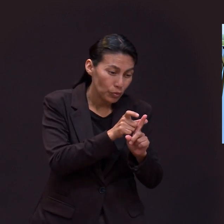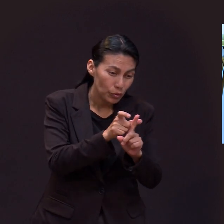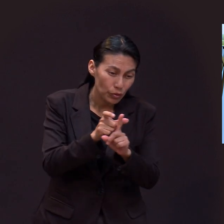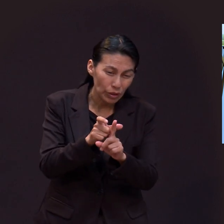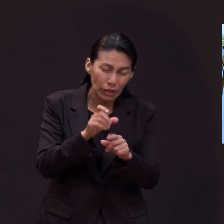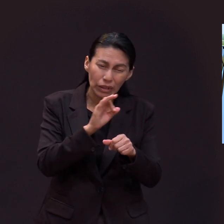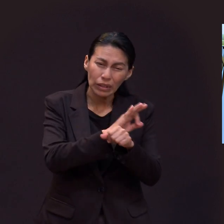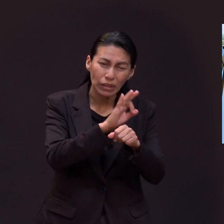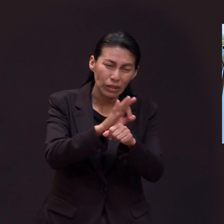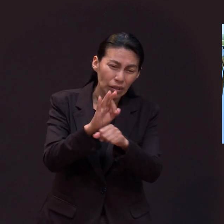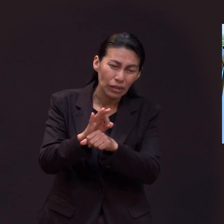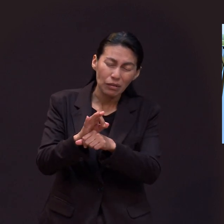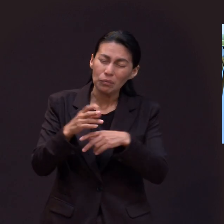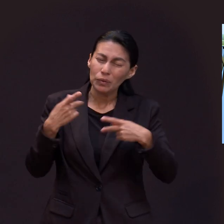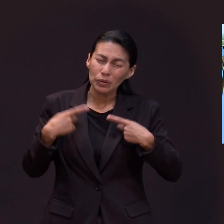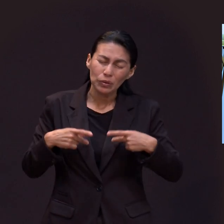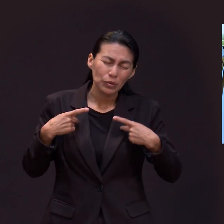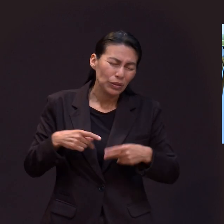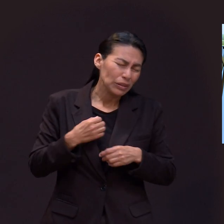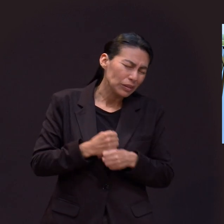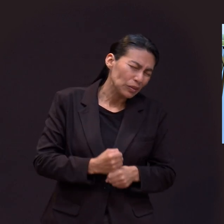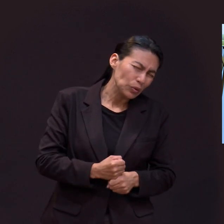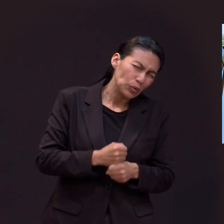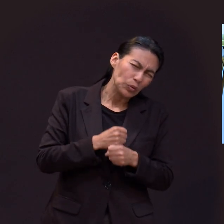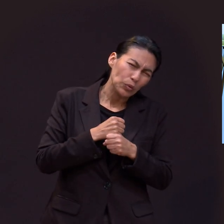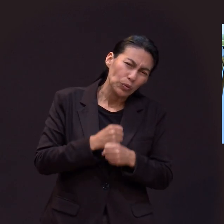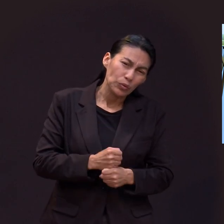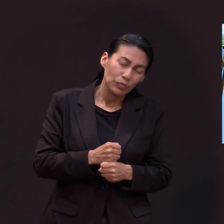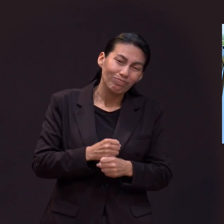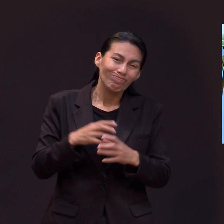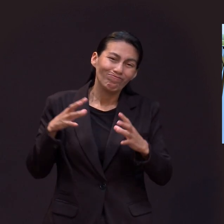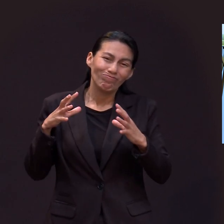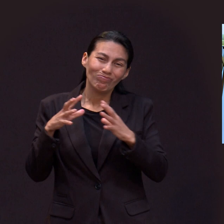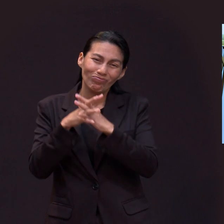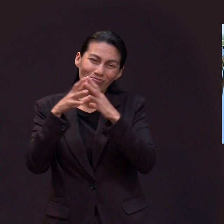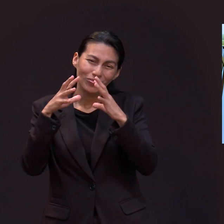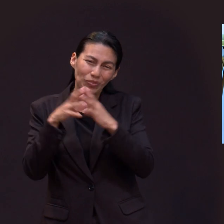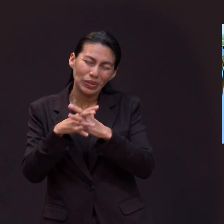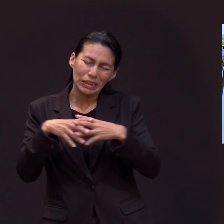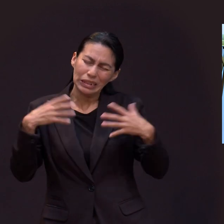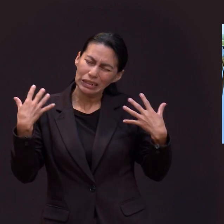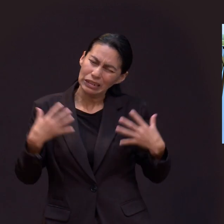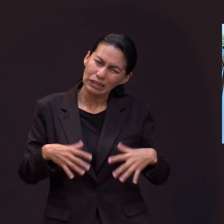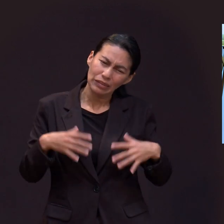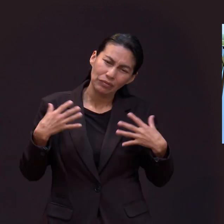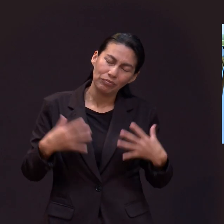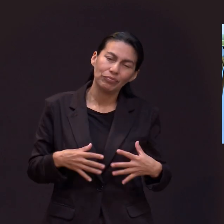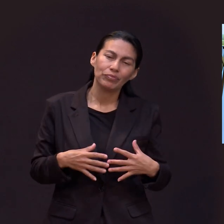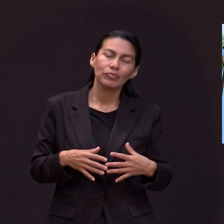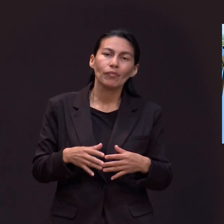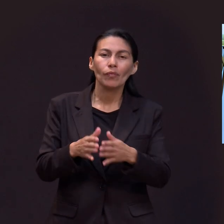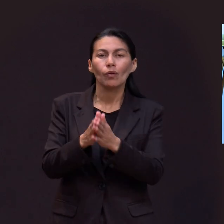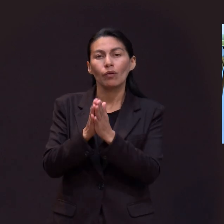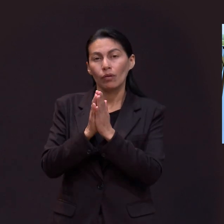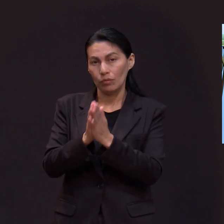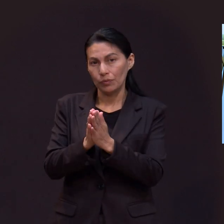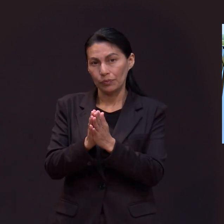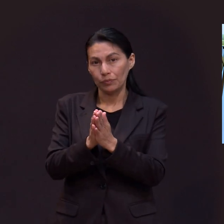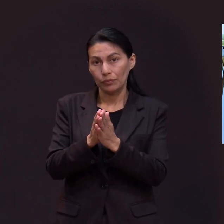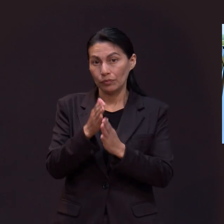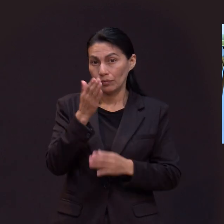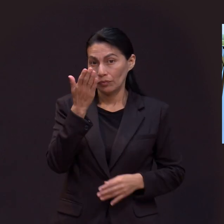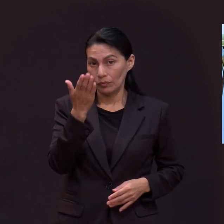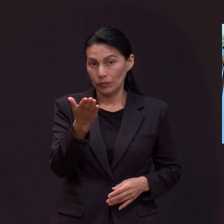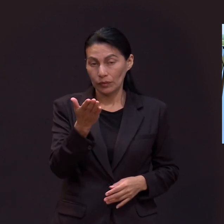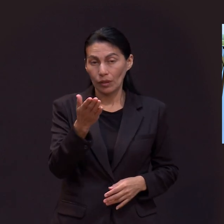inocente que sufre en estos momentos los efectos de la guerra también nos han